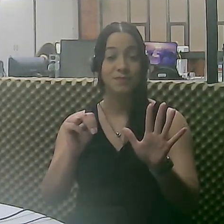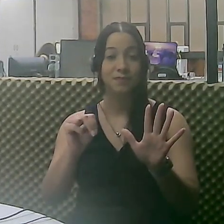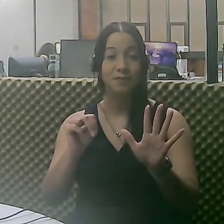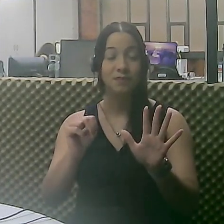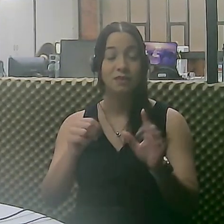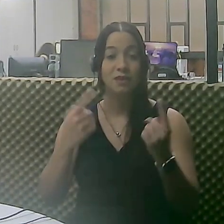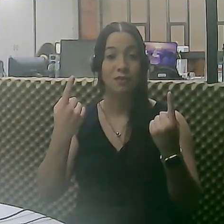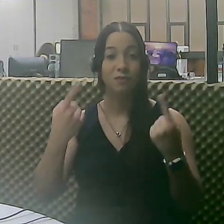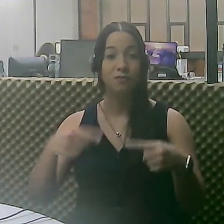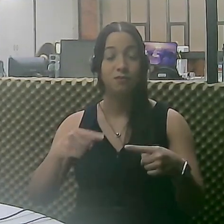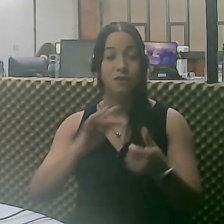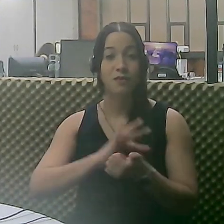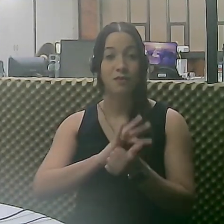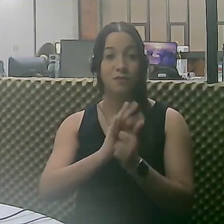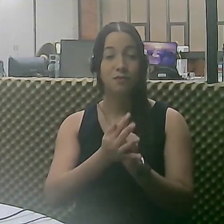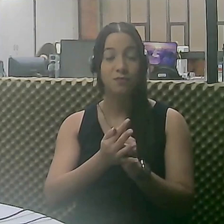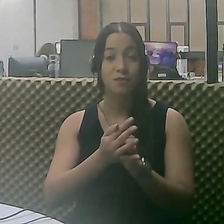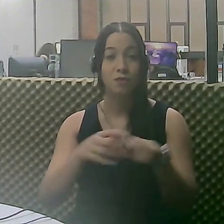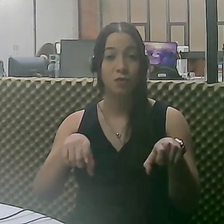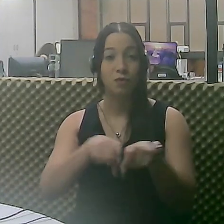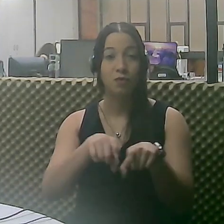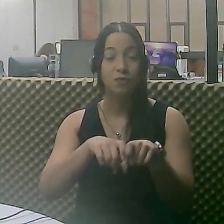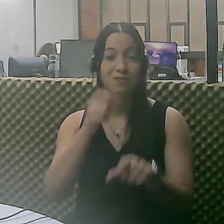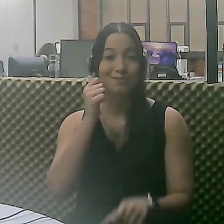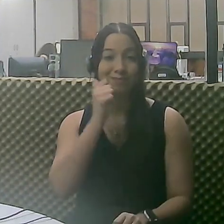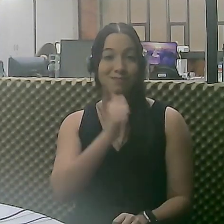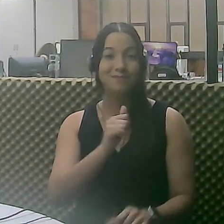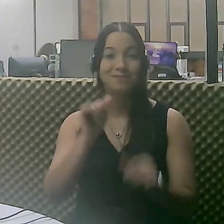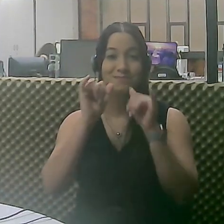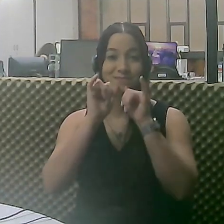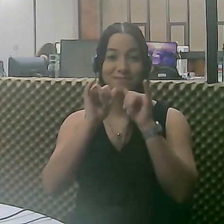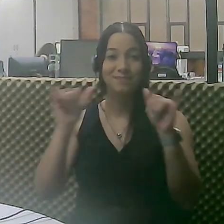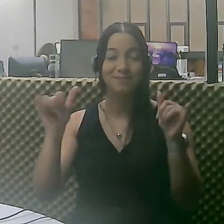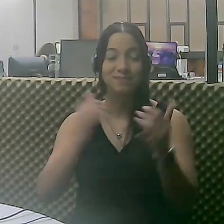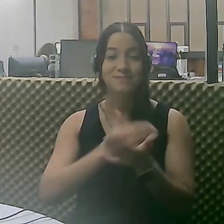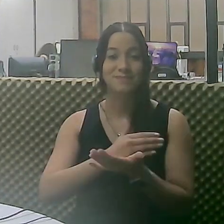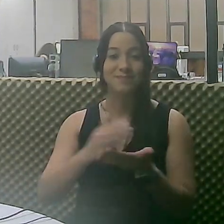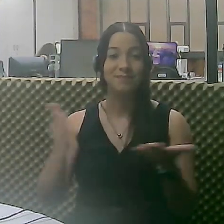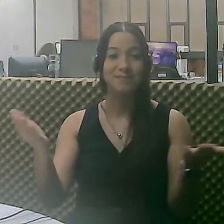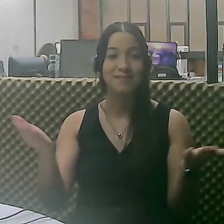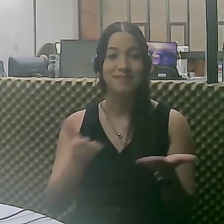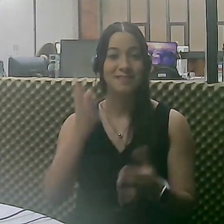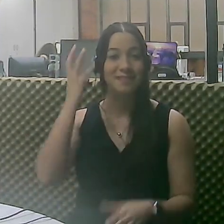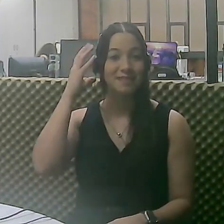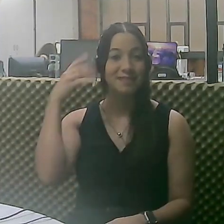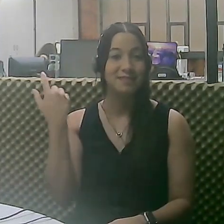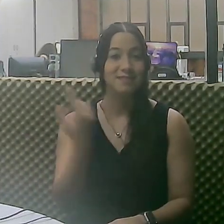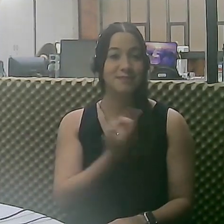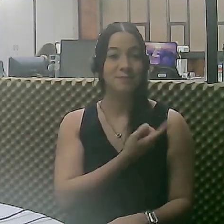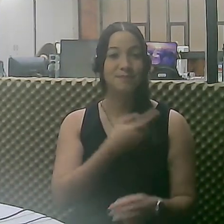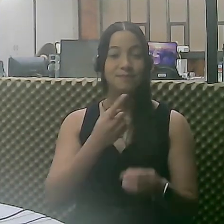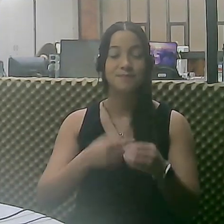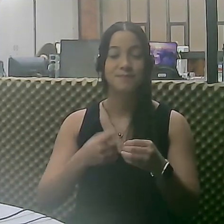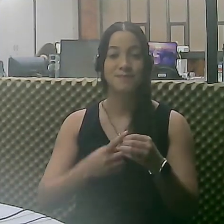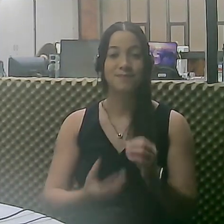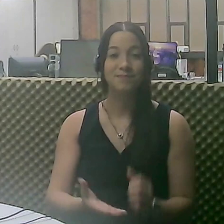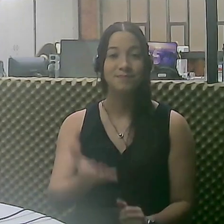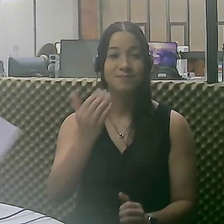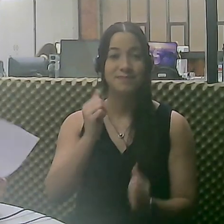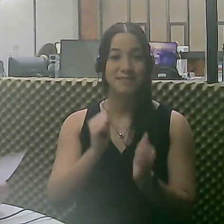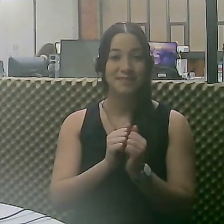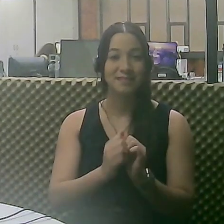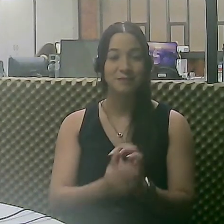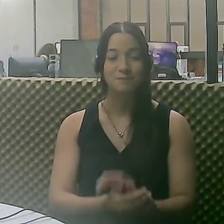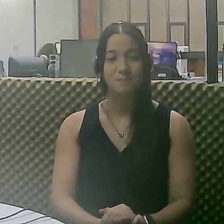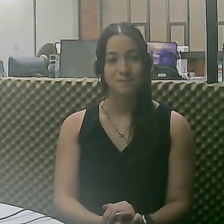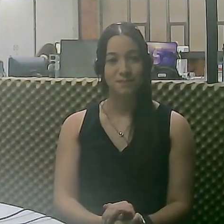semifinais da Copa Futel de Futsal Feminino. Essas e outras notícias a partir de agora na Rádio Nossa Cidade. Vem